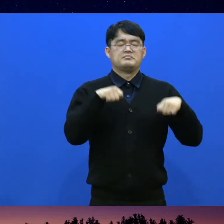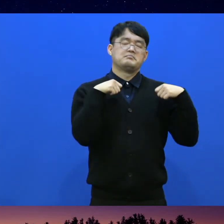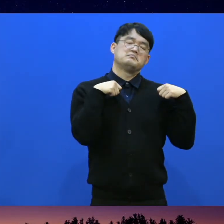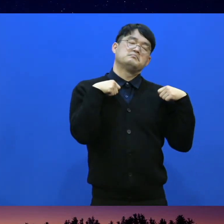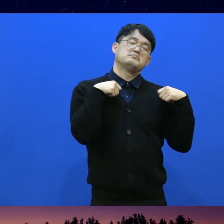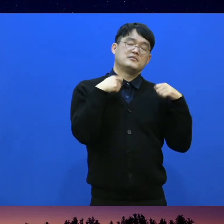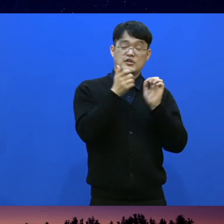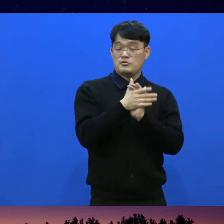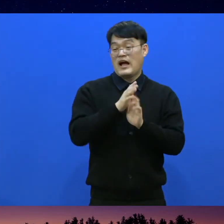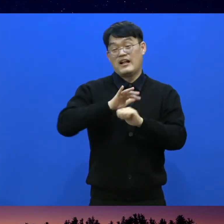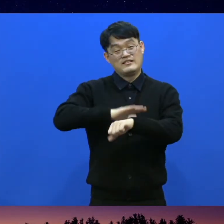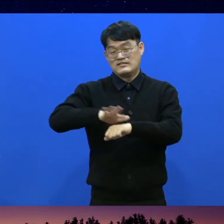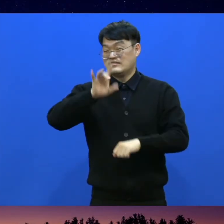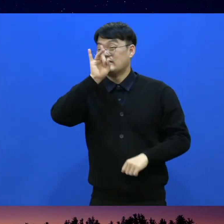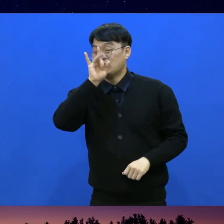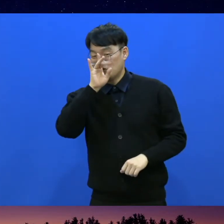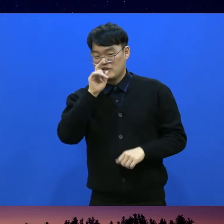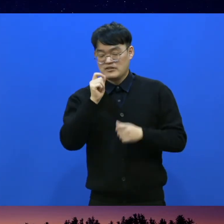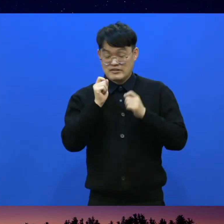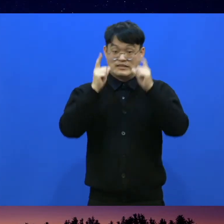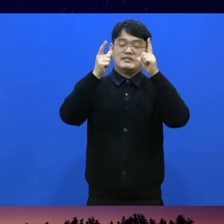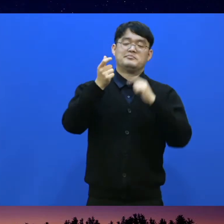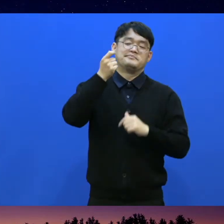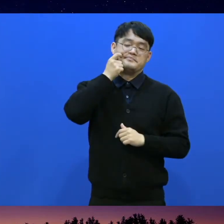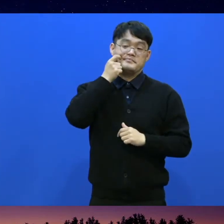마음이 일어납니까? 못 일어납니다. 근데 여기